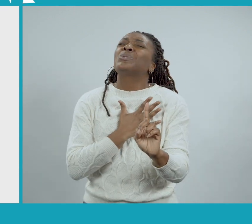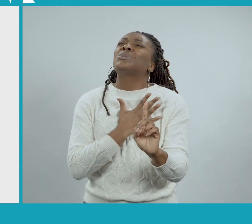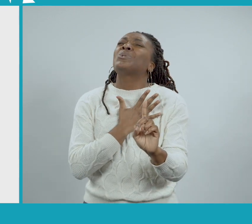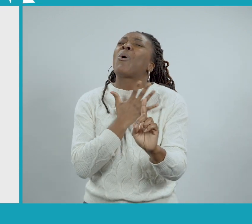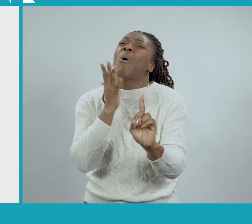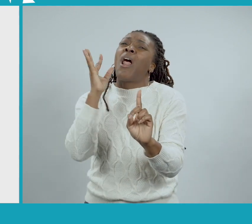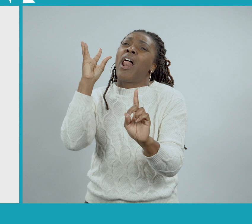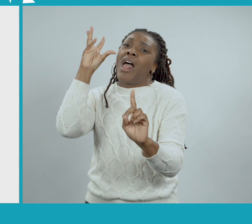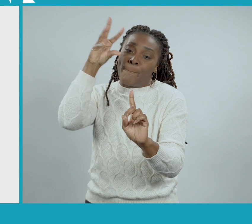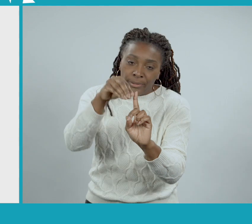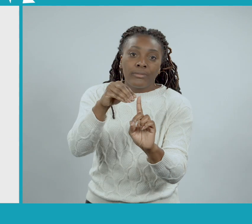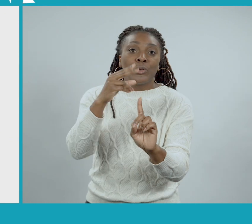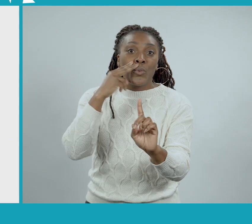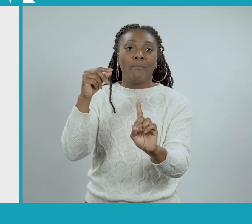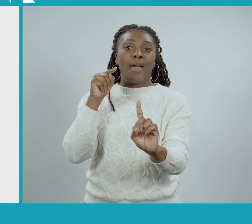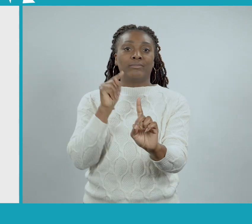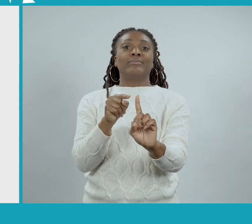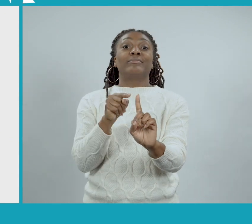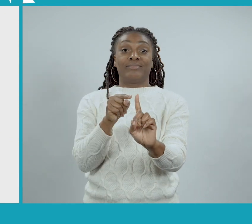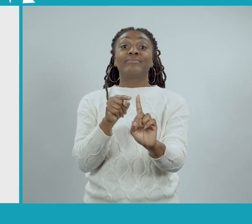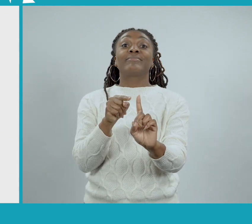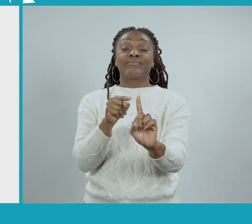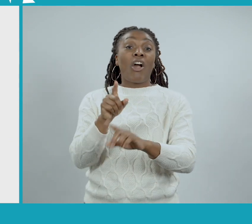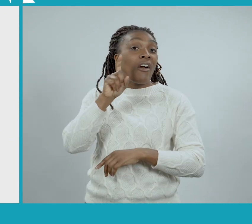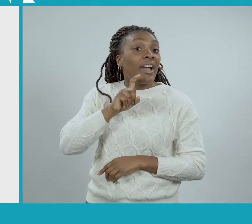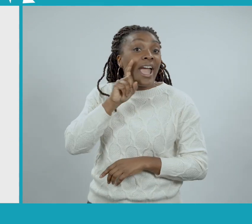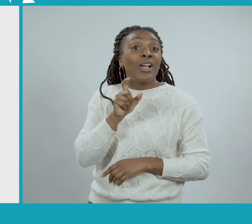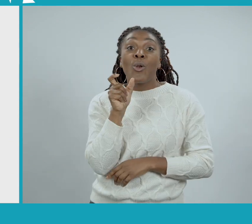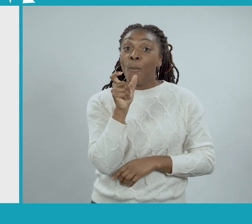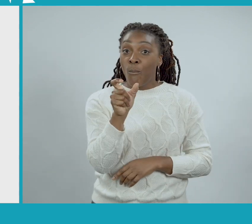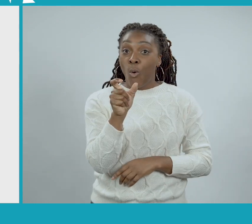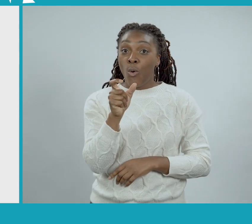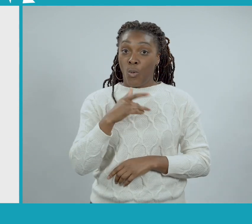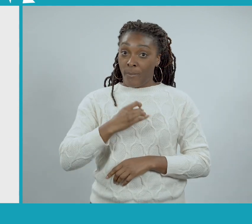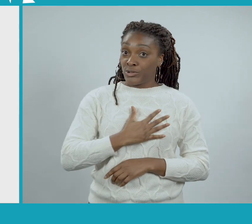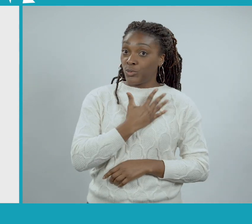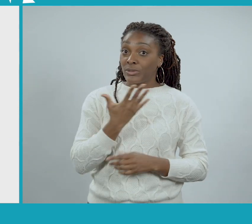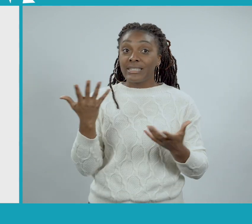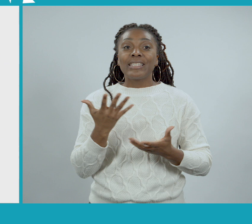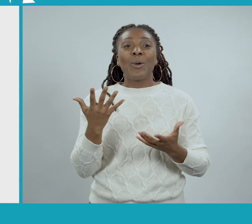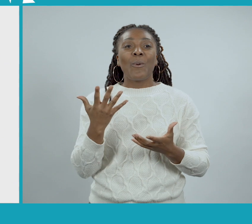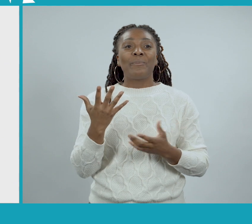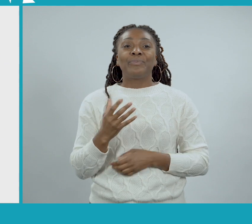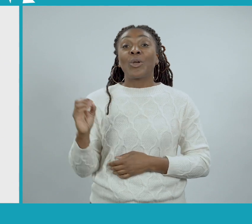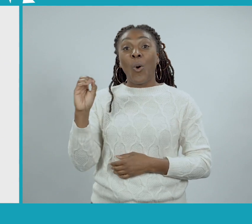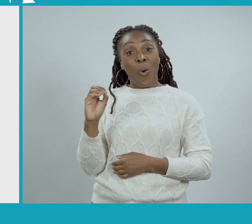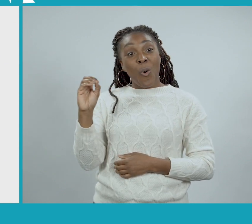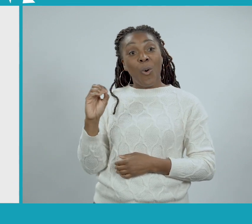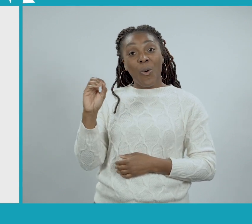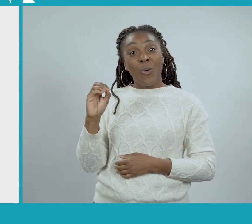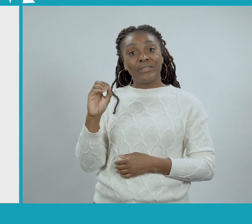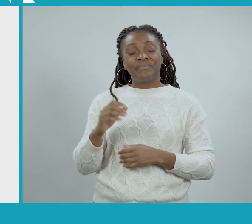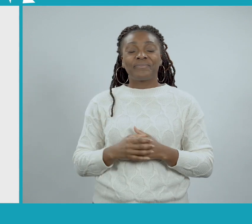Yahweh sous forme humaine. En grec, le mot compassion est